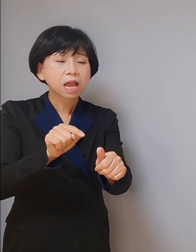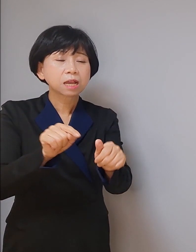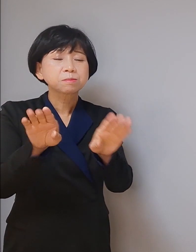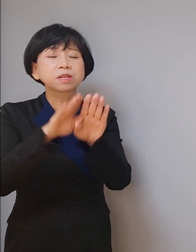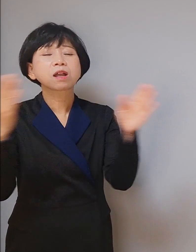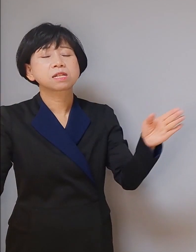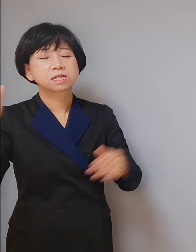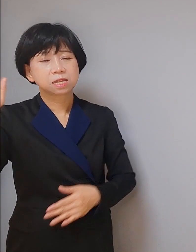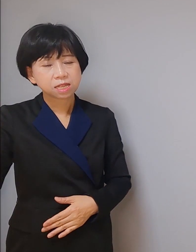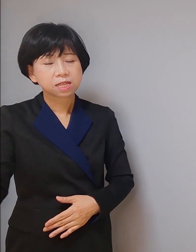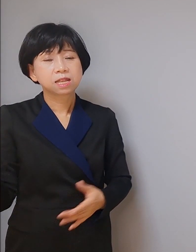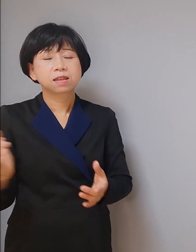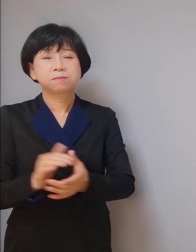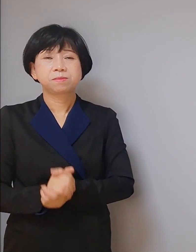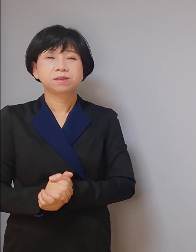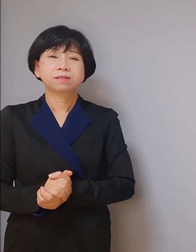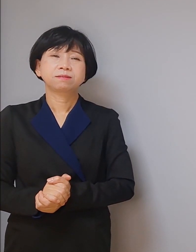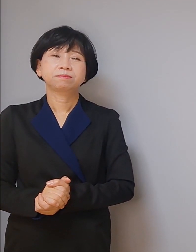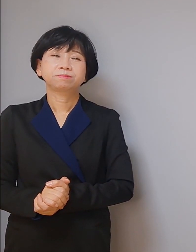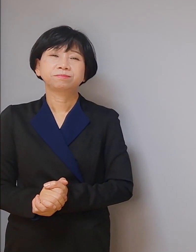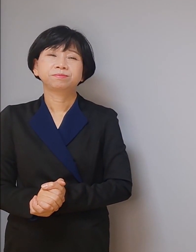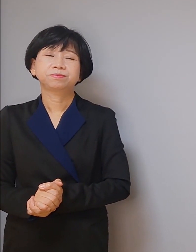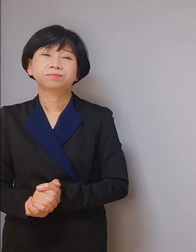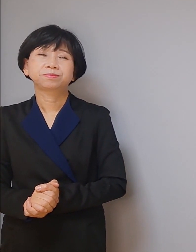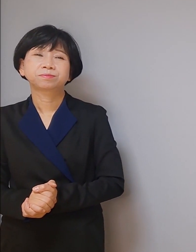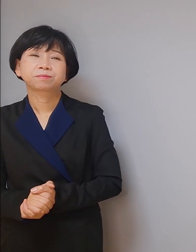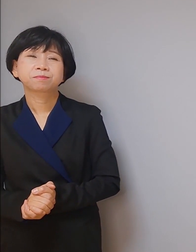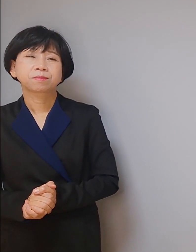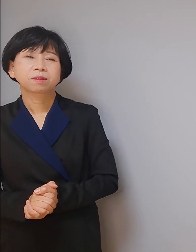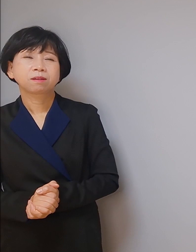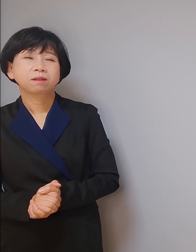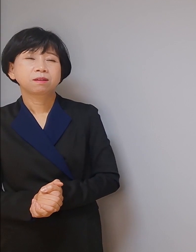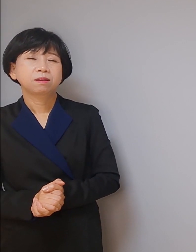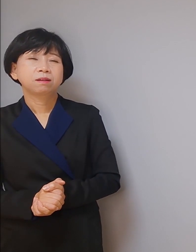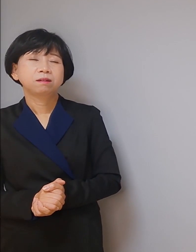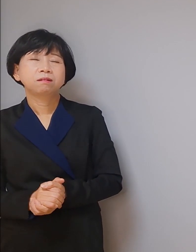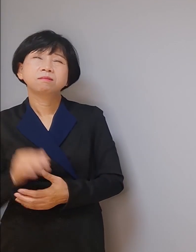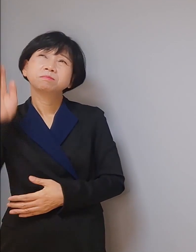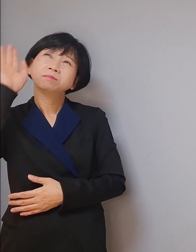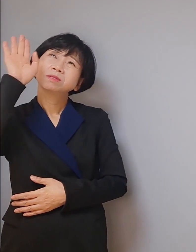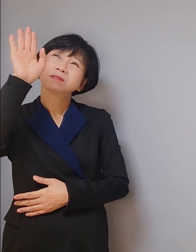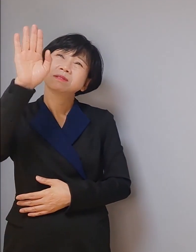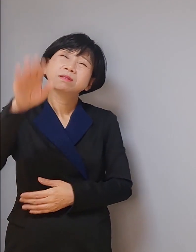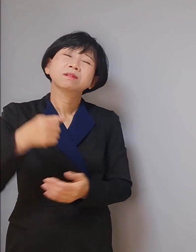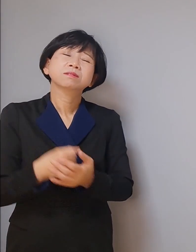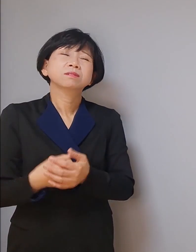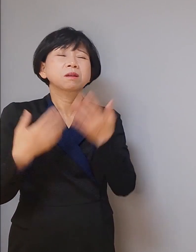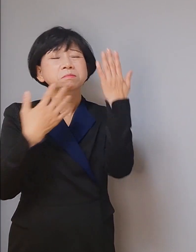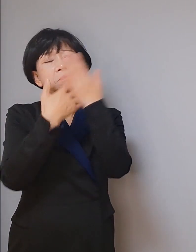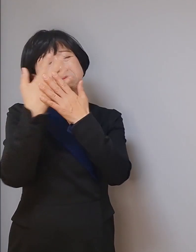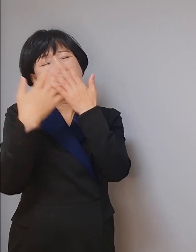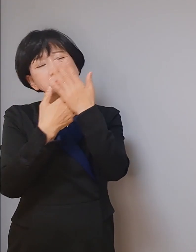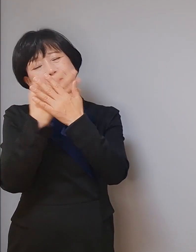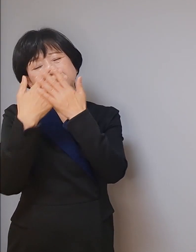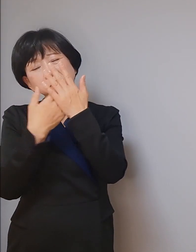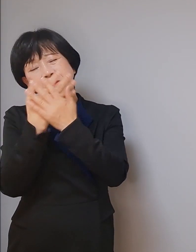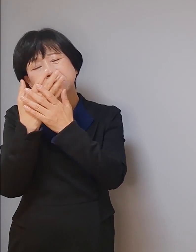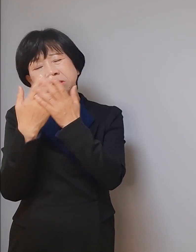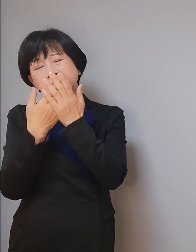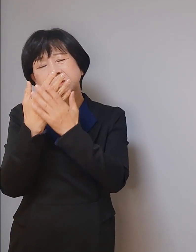너희에게 열릴 것이니 아멘. 막연히 미래를 설계하고 싶으시면 막연히 기도하시면